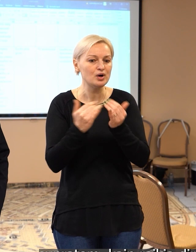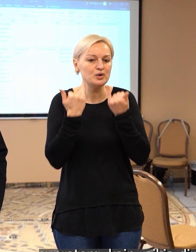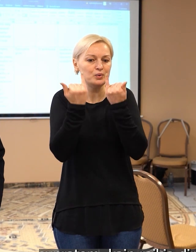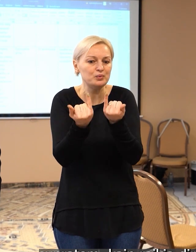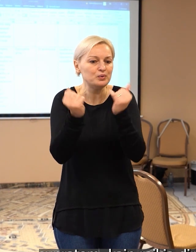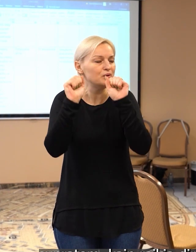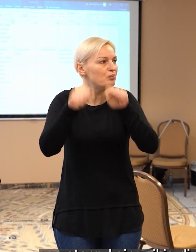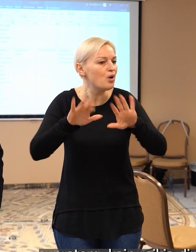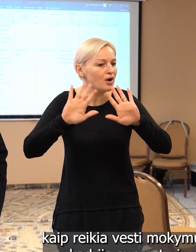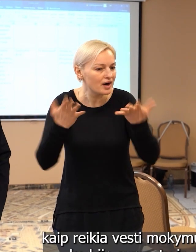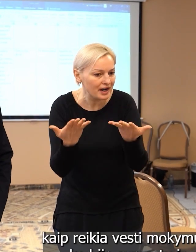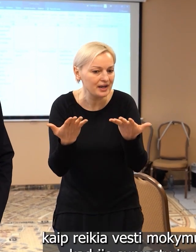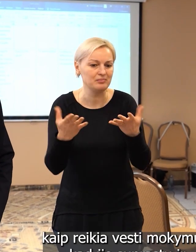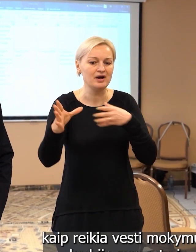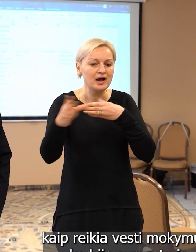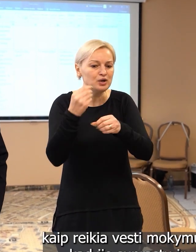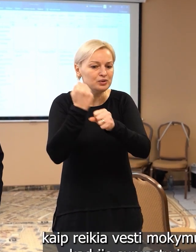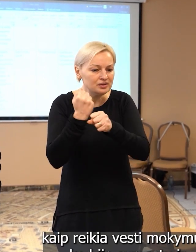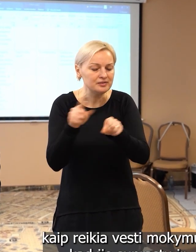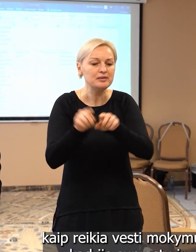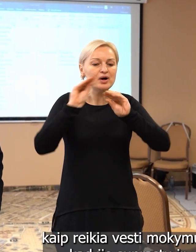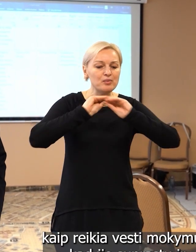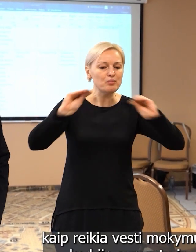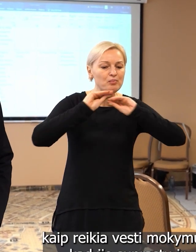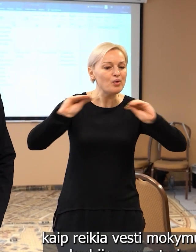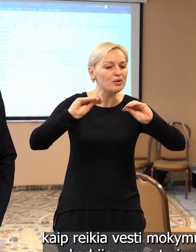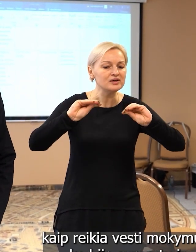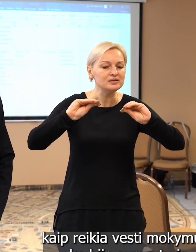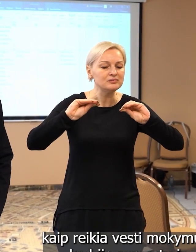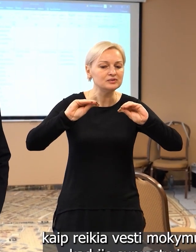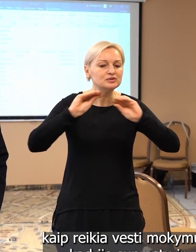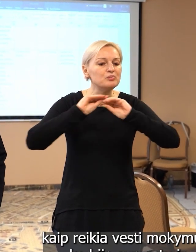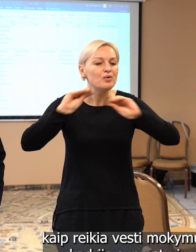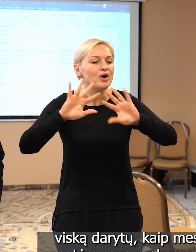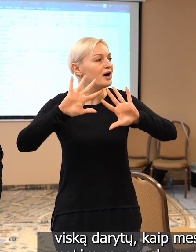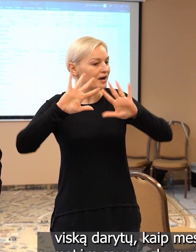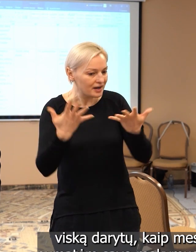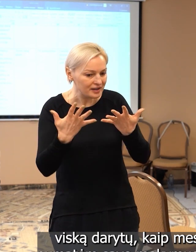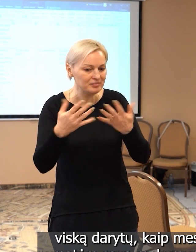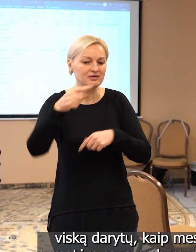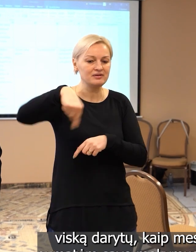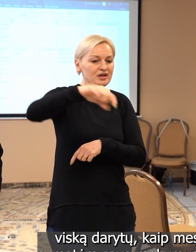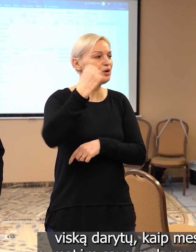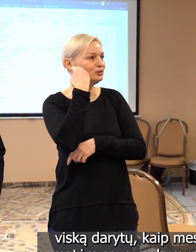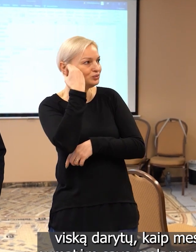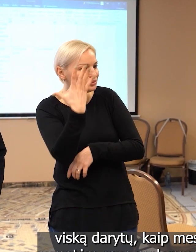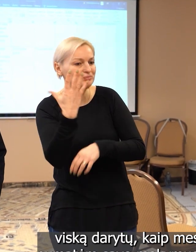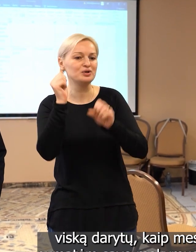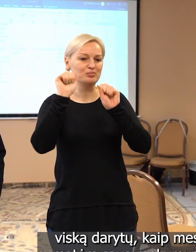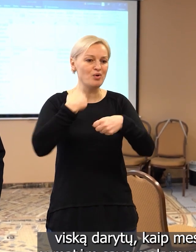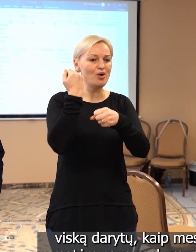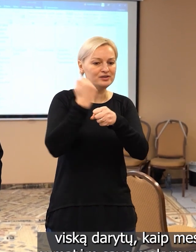reikia dirbti, kaip reikia vesti mokymus, kad jie suprastų ir tai darytų, kaip mes numatėm